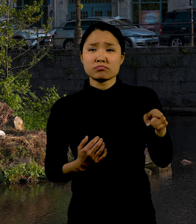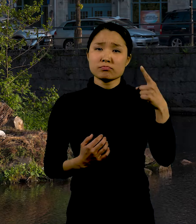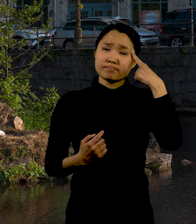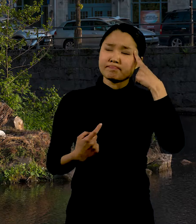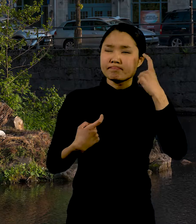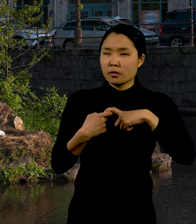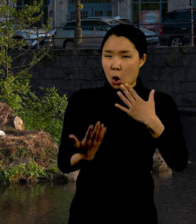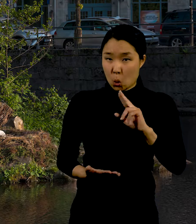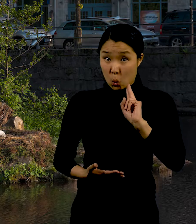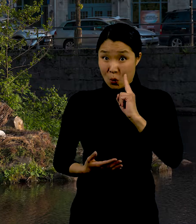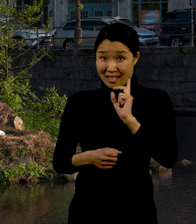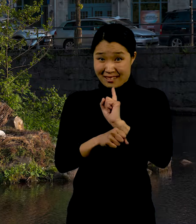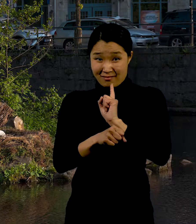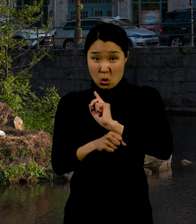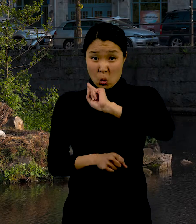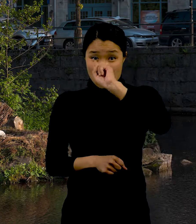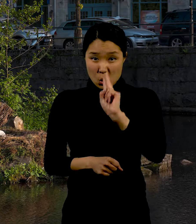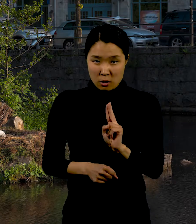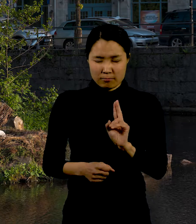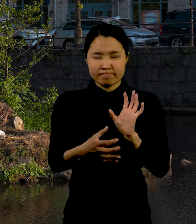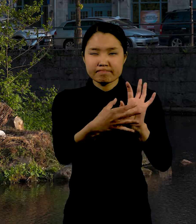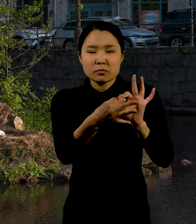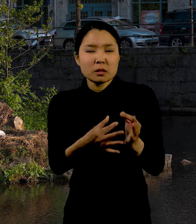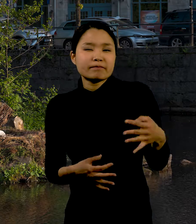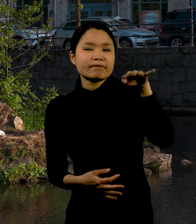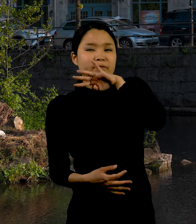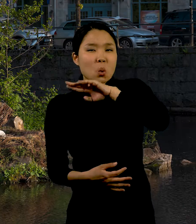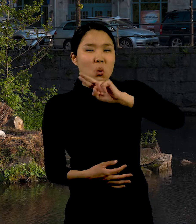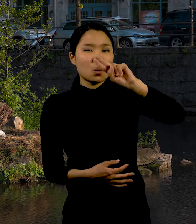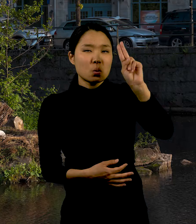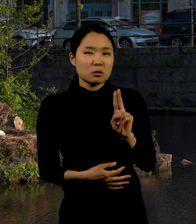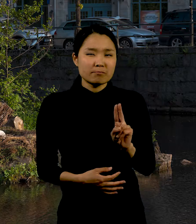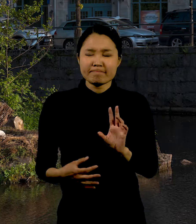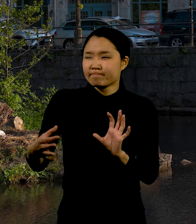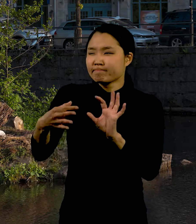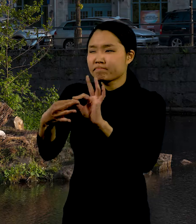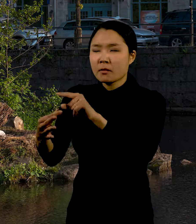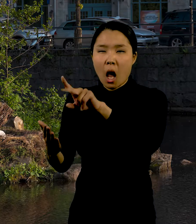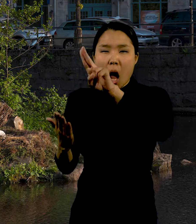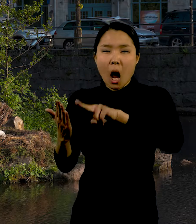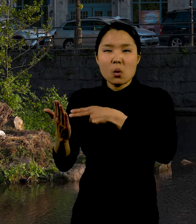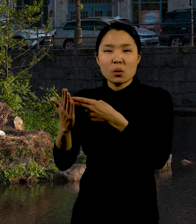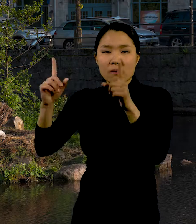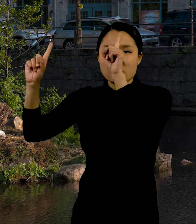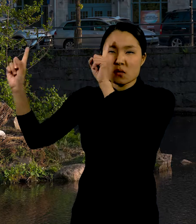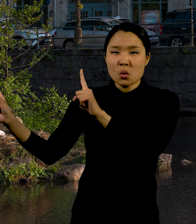vacker tanke om oskuld och obrutna länkar till ett naturligt tillstånd som är hemma i det sena 1800-talets